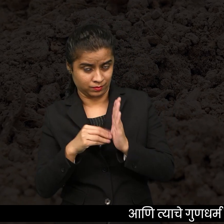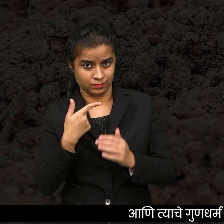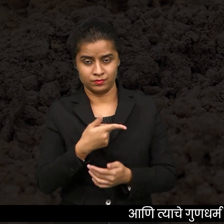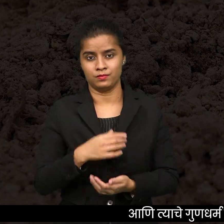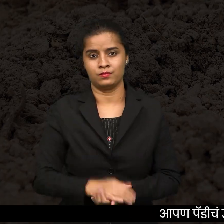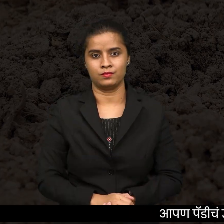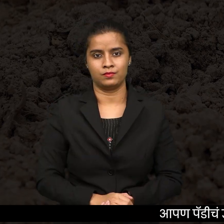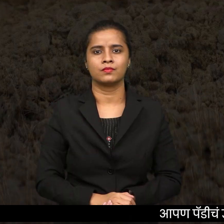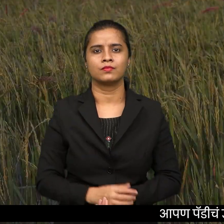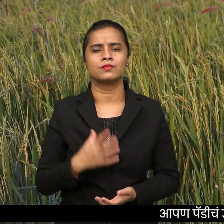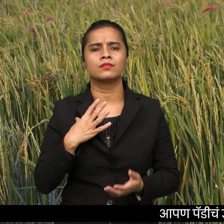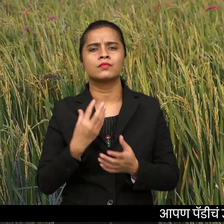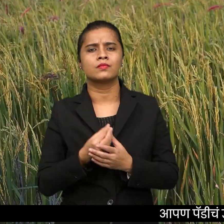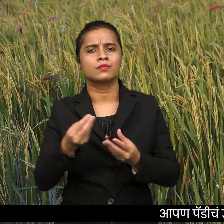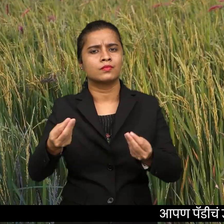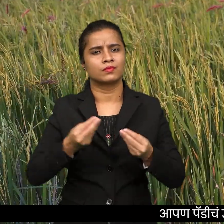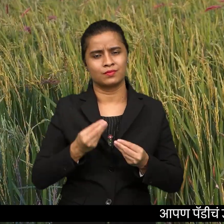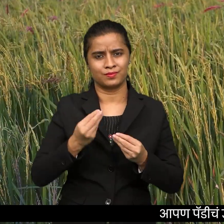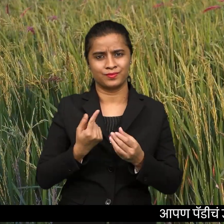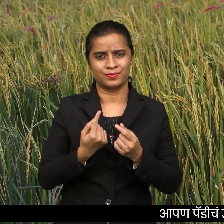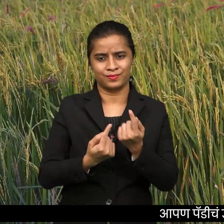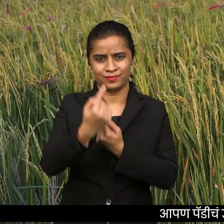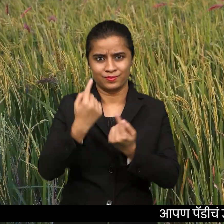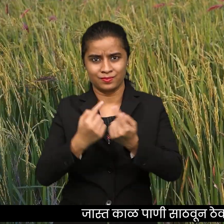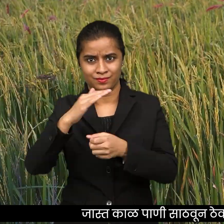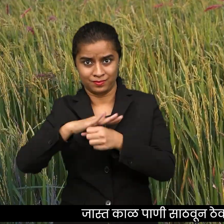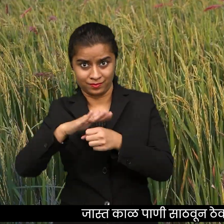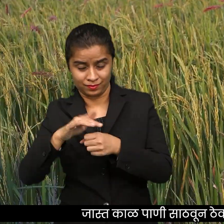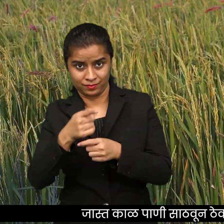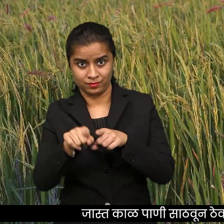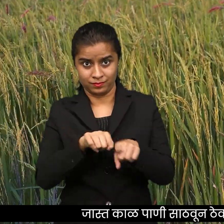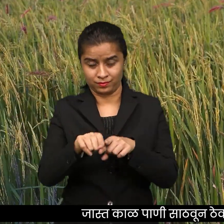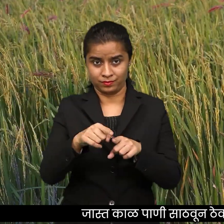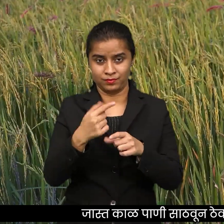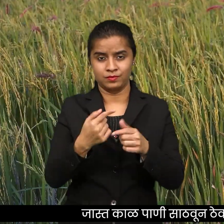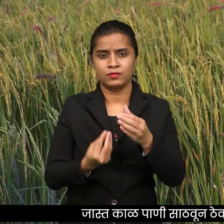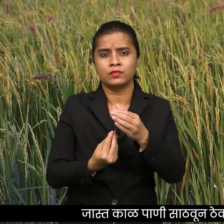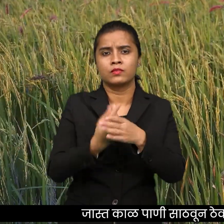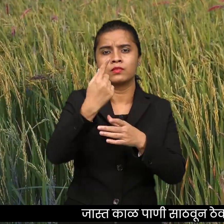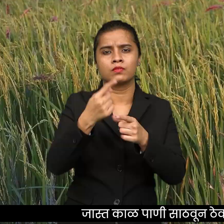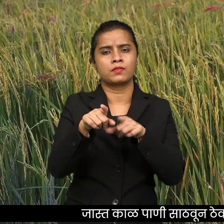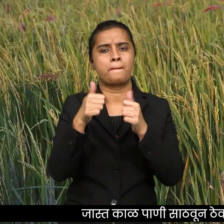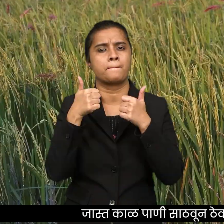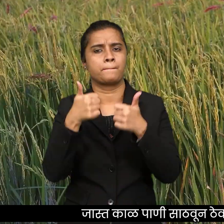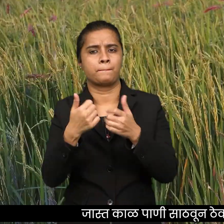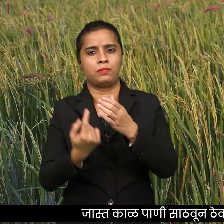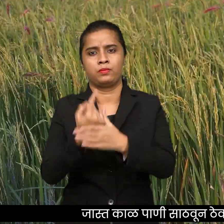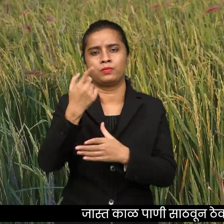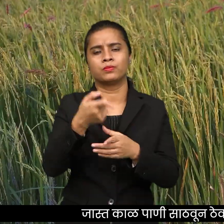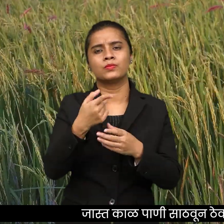आहे. आपण पॅडीज उदाहरणात घेतले तर जास्त काळ पाणी साठवून ठेवणाऱ्या